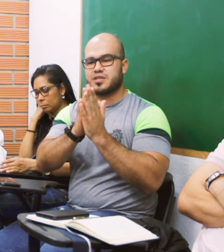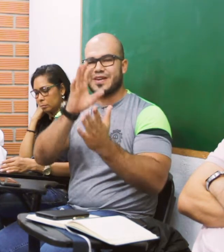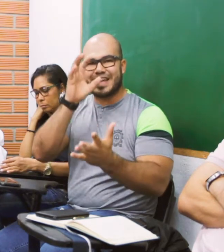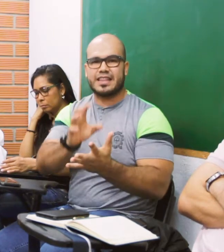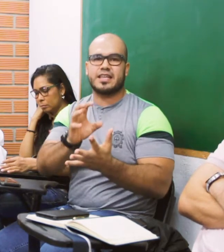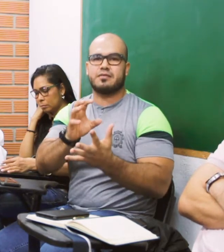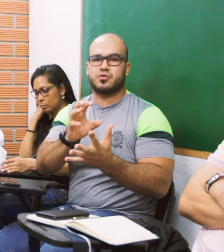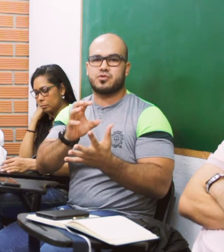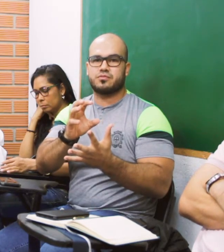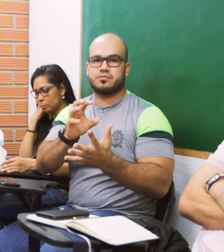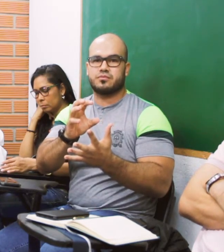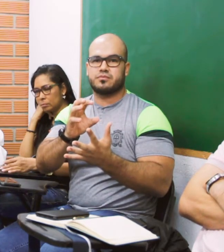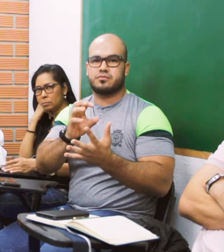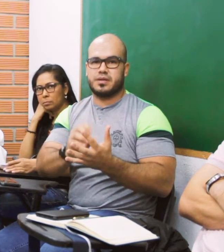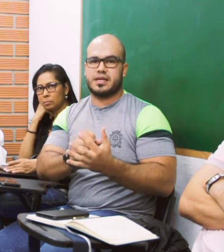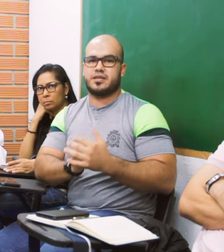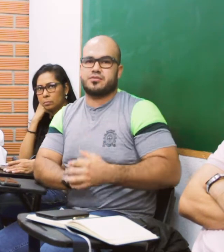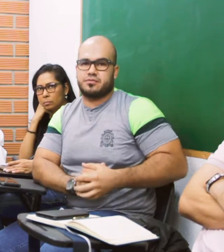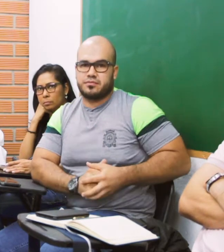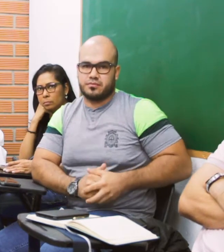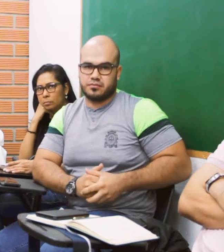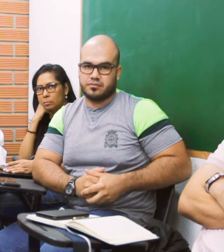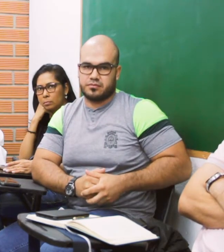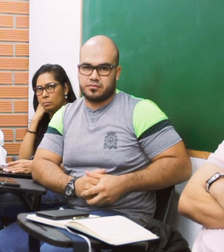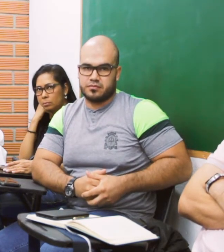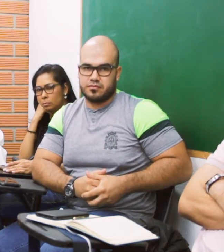primero, saber qué tenemos para ello.